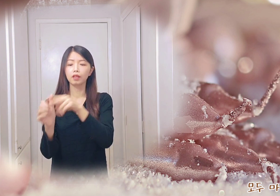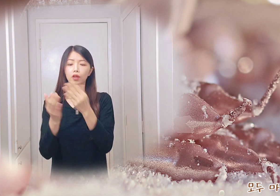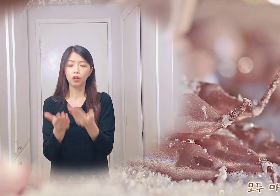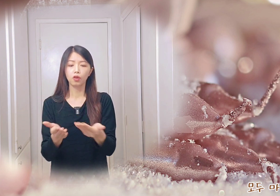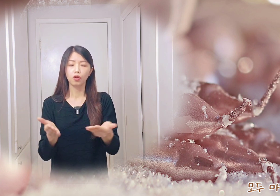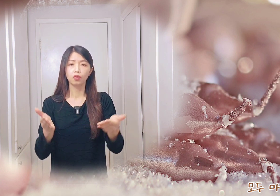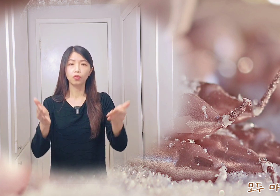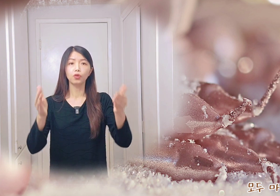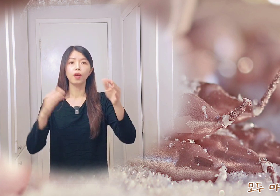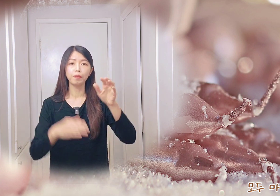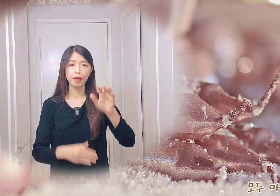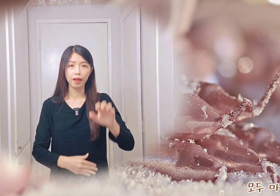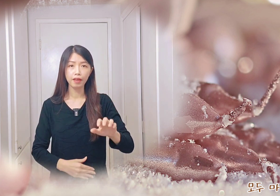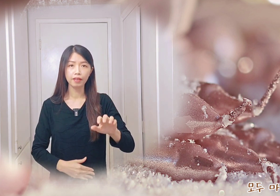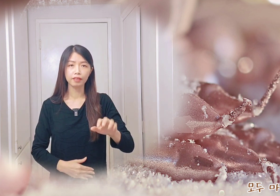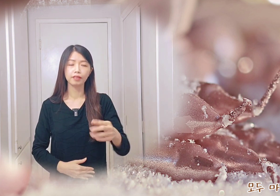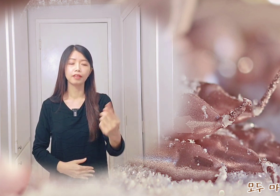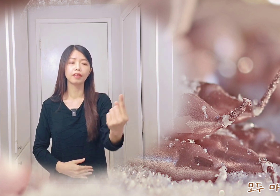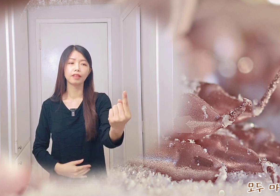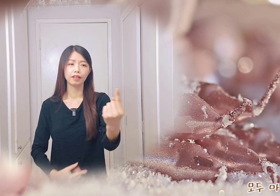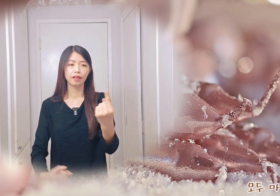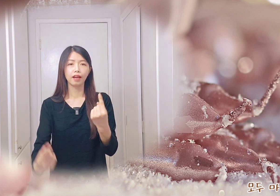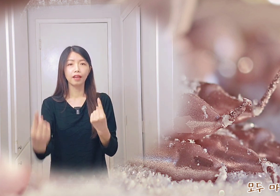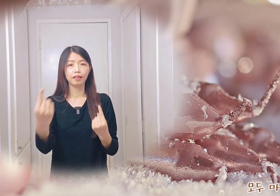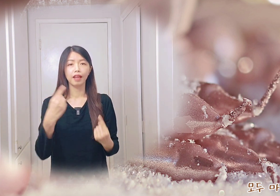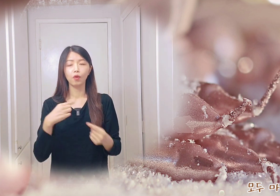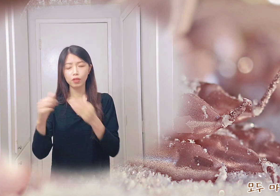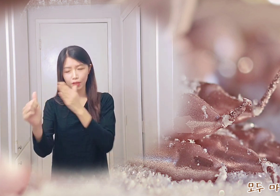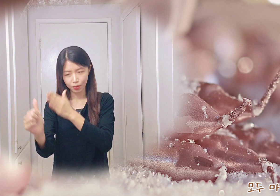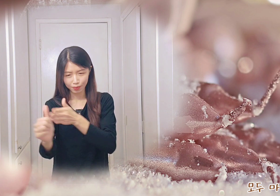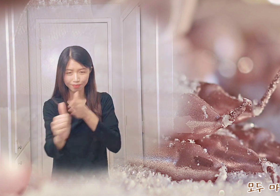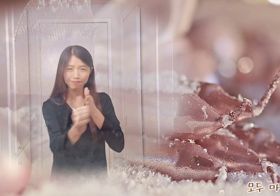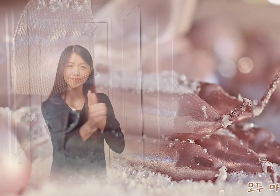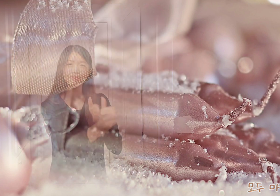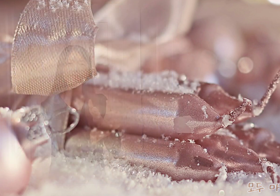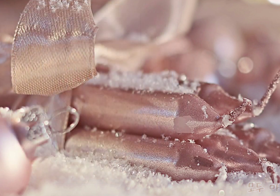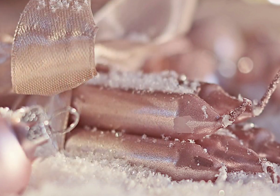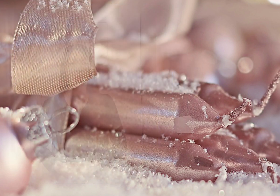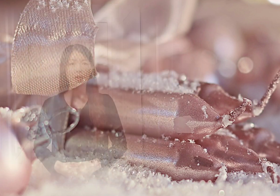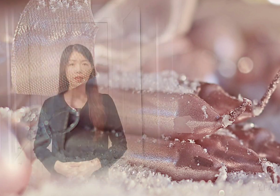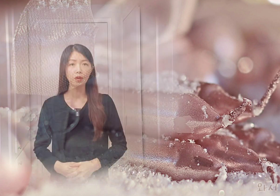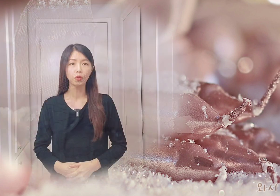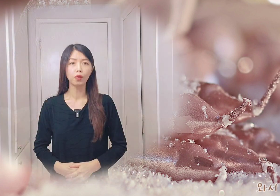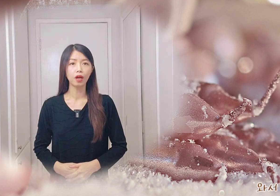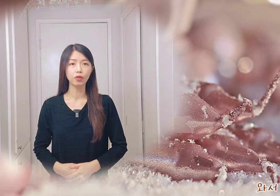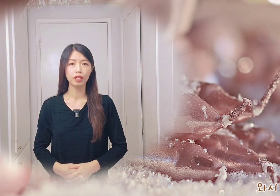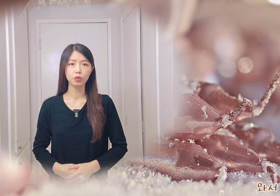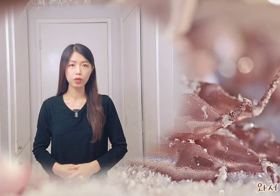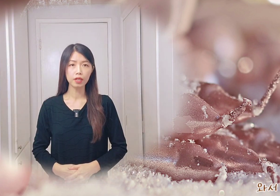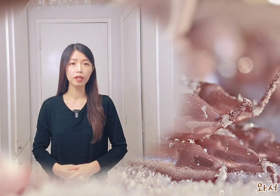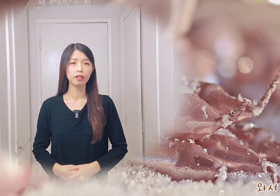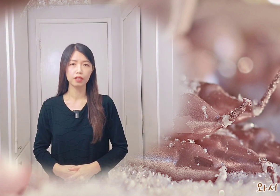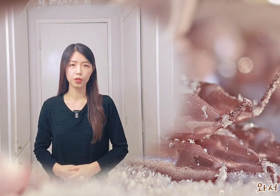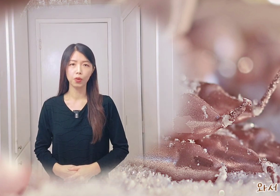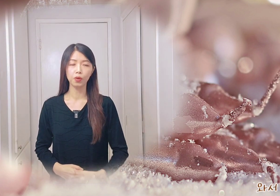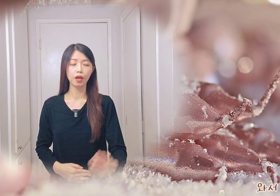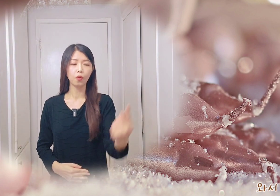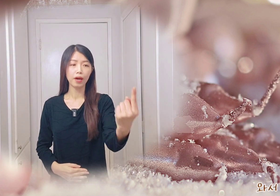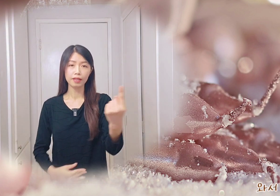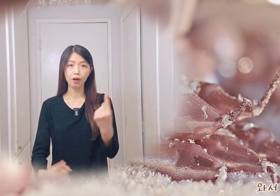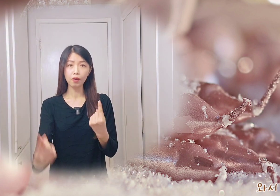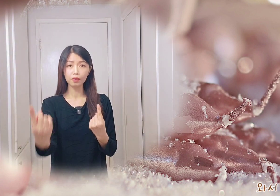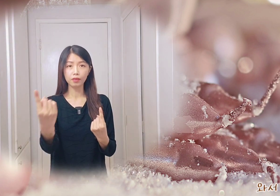마구간 구유 앞에 나오시오. 와서 놀라운 이 소식을